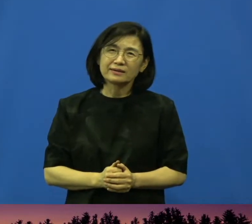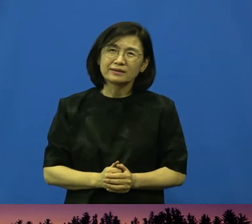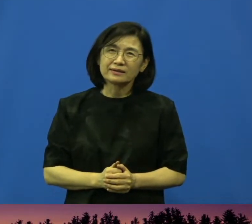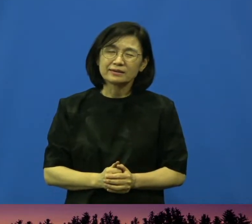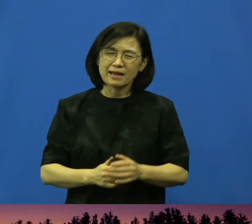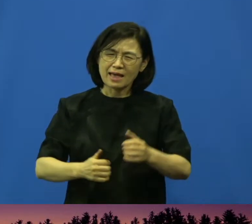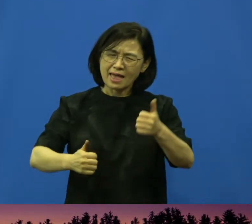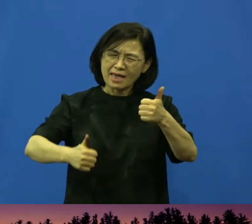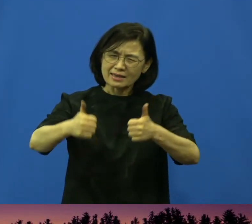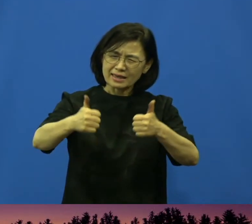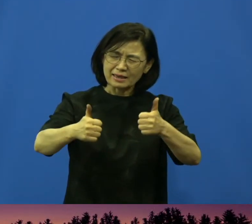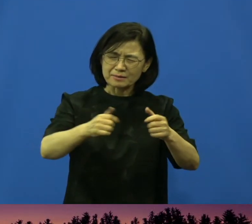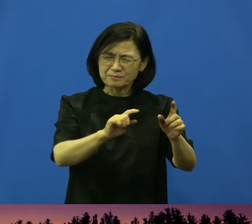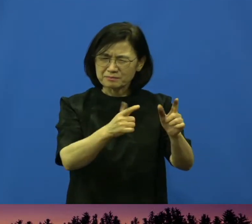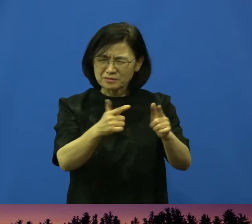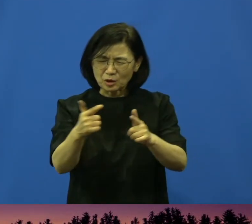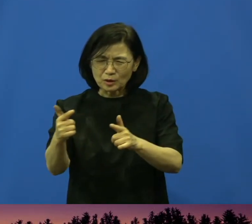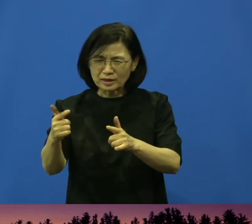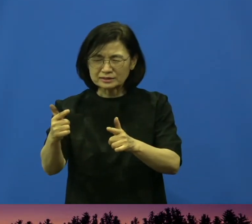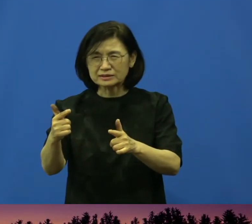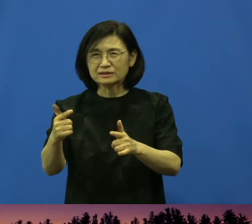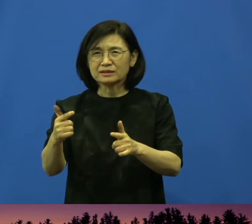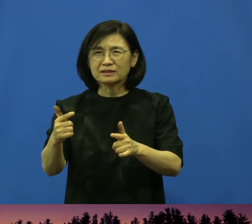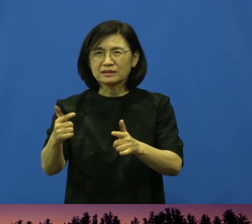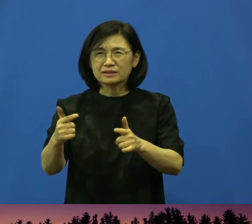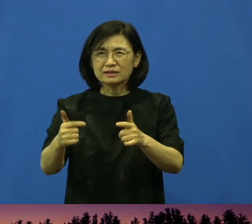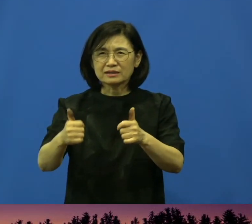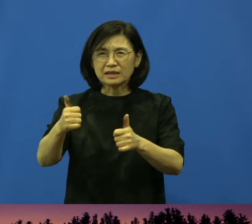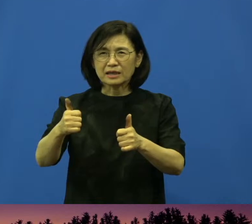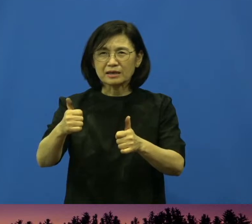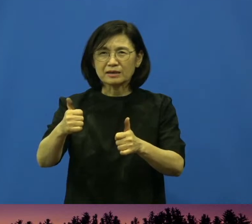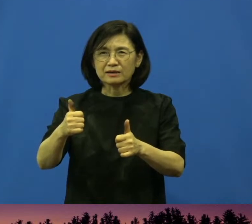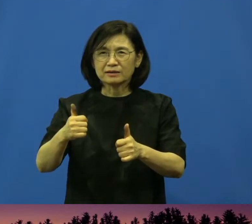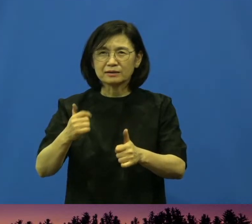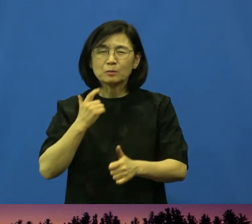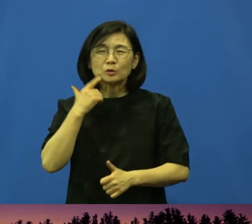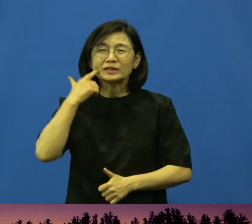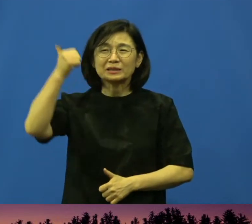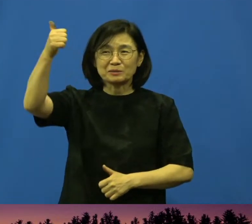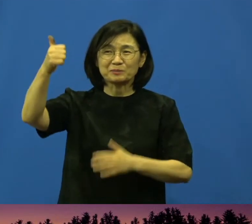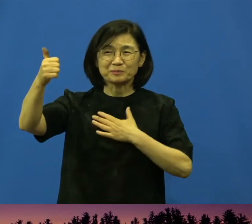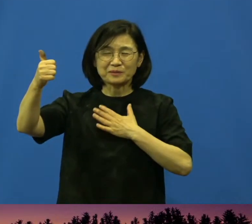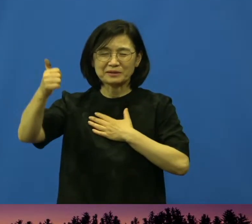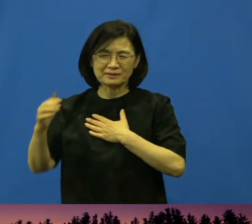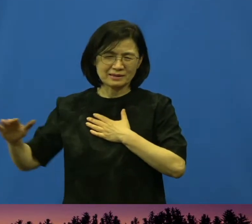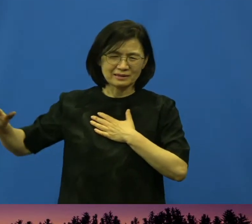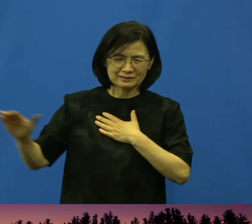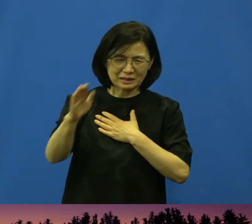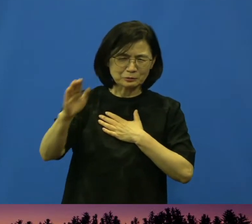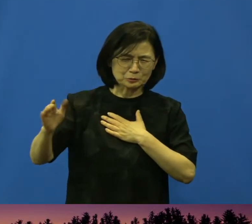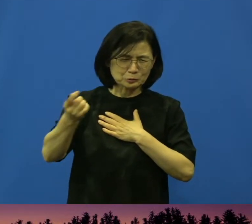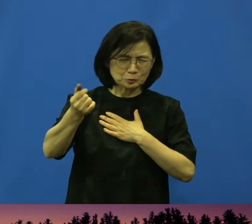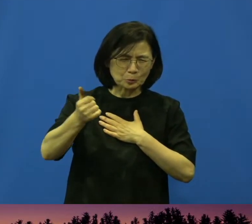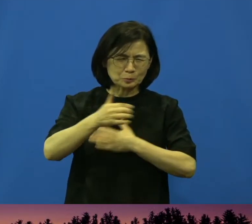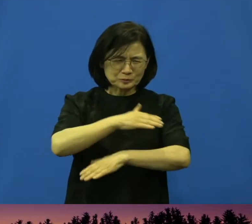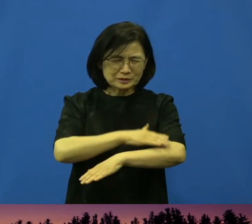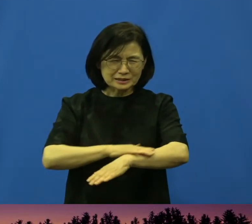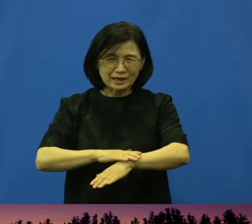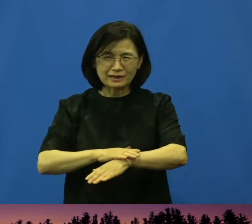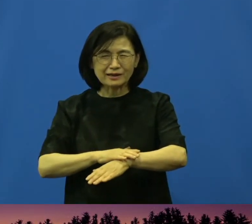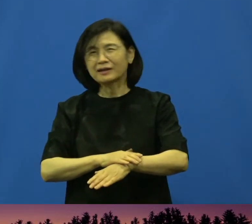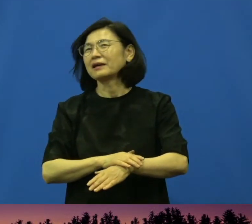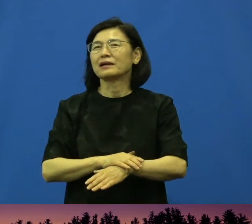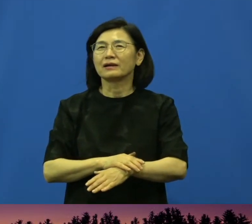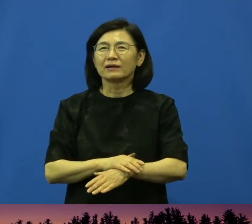이겨야. 저는 어떤 분하고 저 탁구 좀 치거든요. 쳤는데 이분이 내가